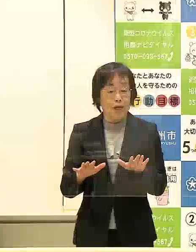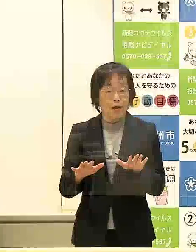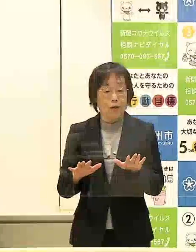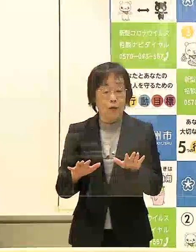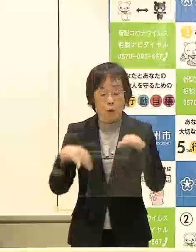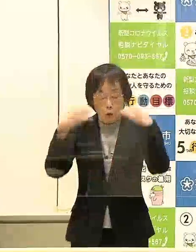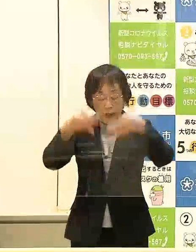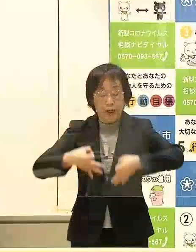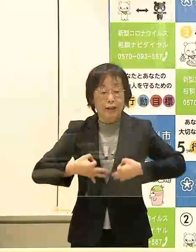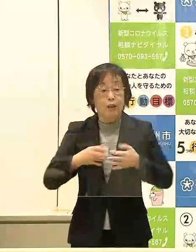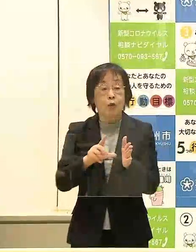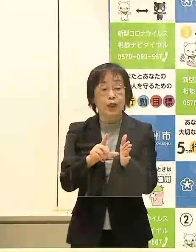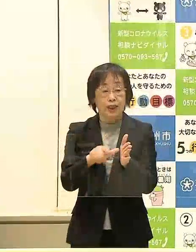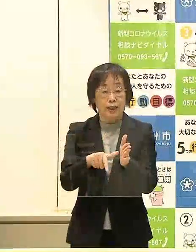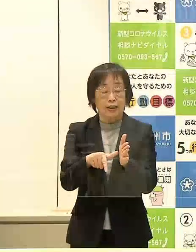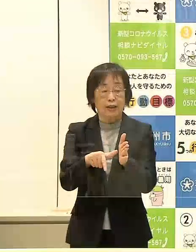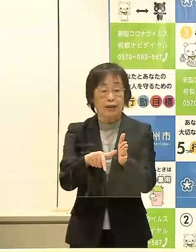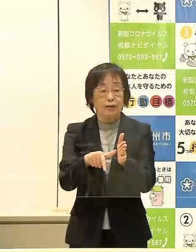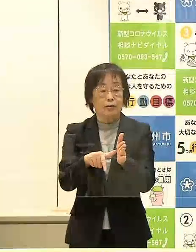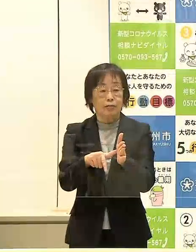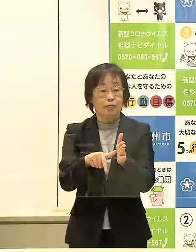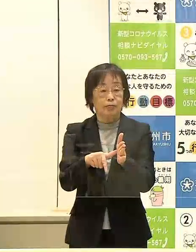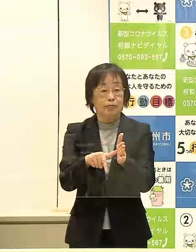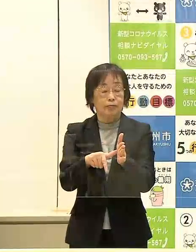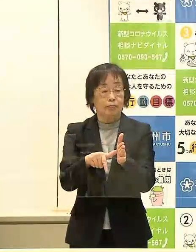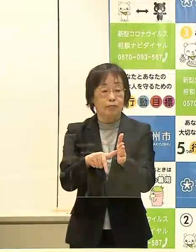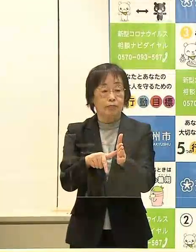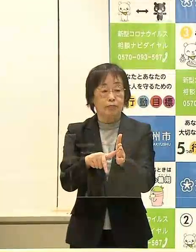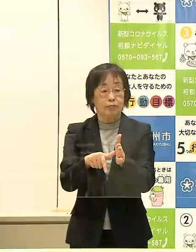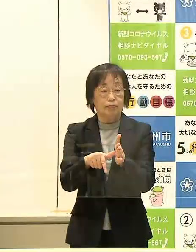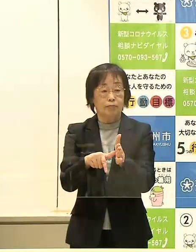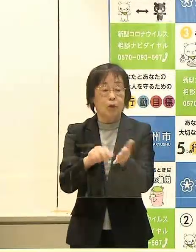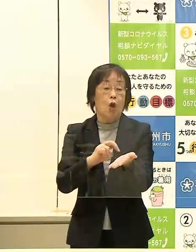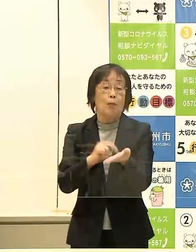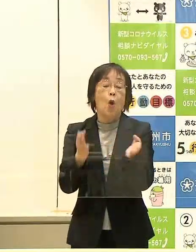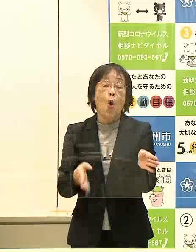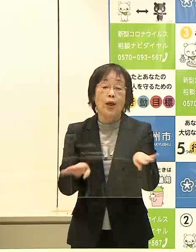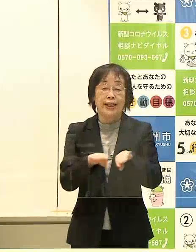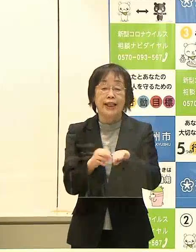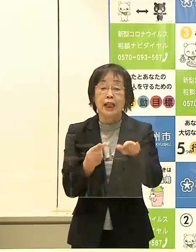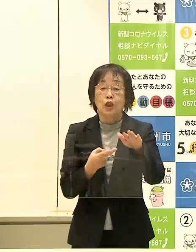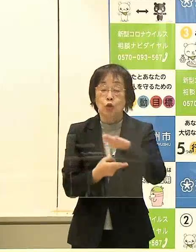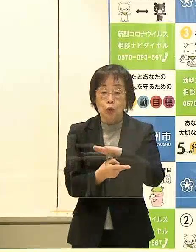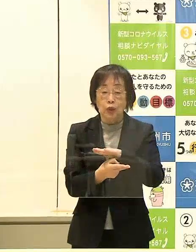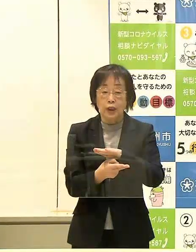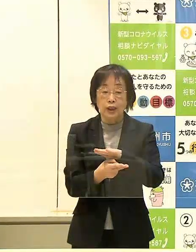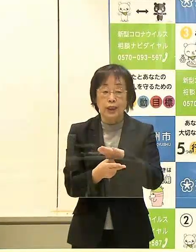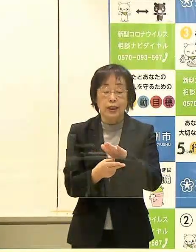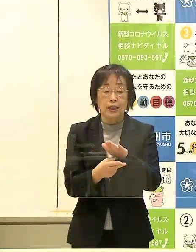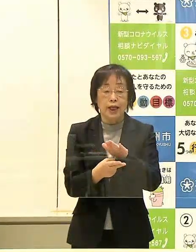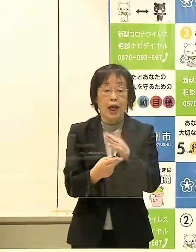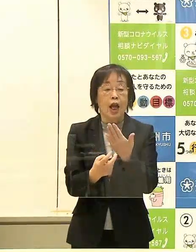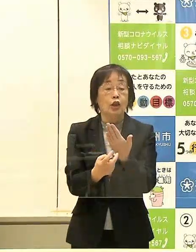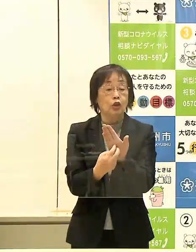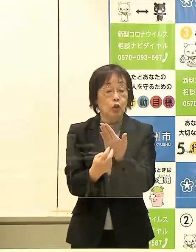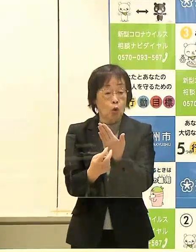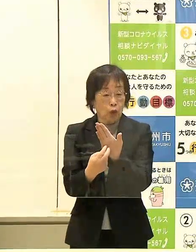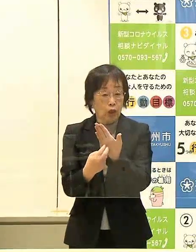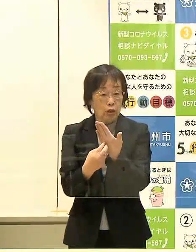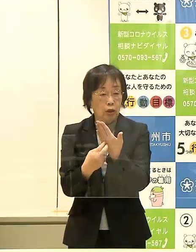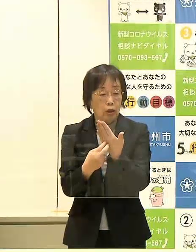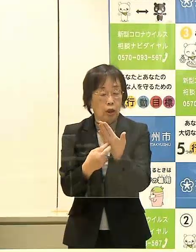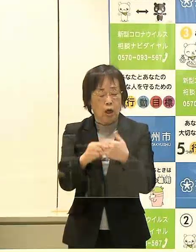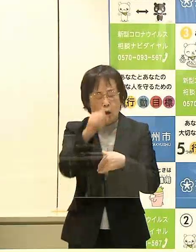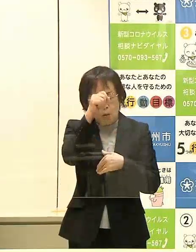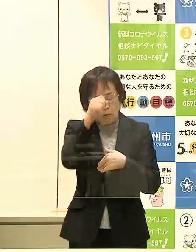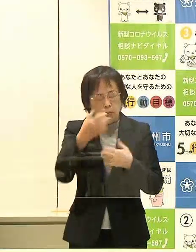ねあの病院に入院されて治療を受ける時にやっぱり重症化した時